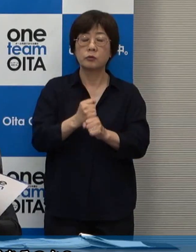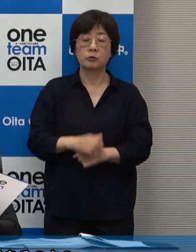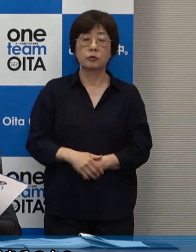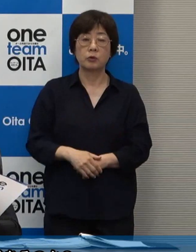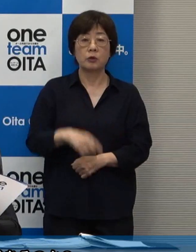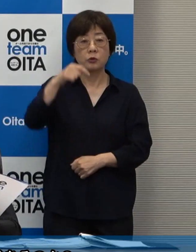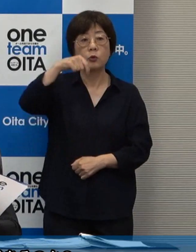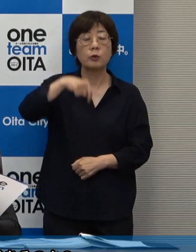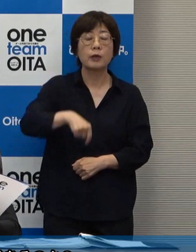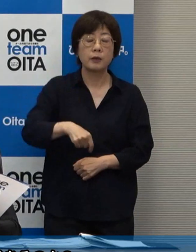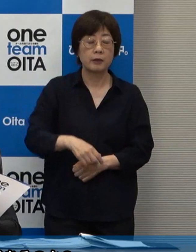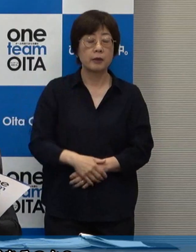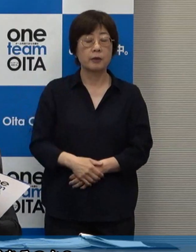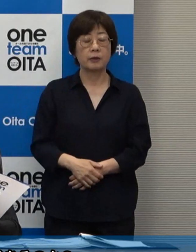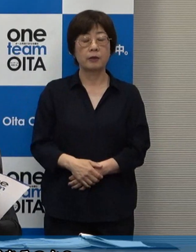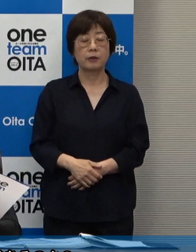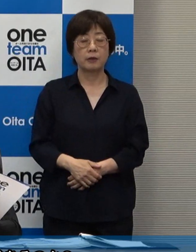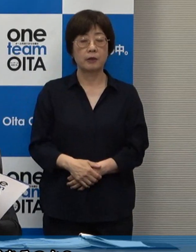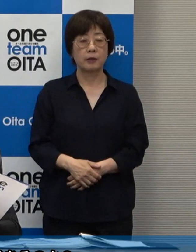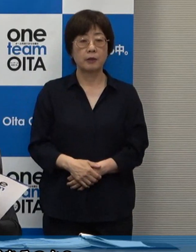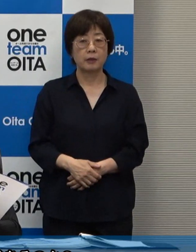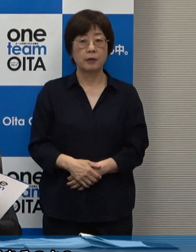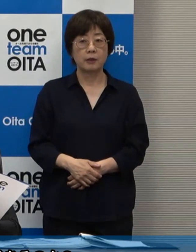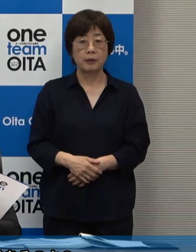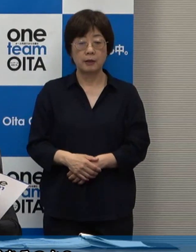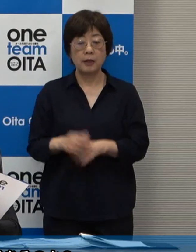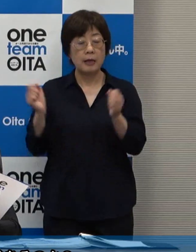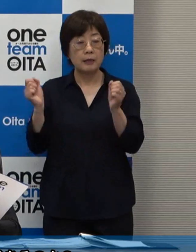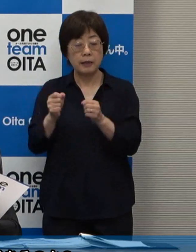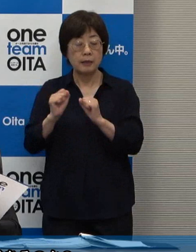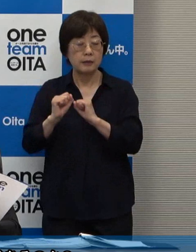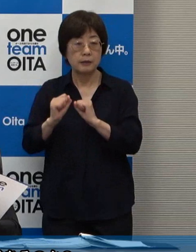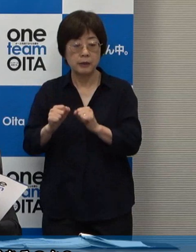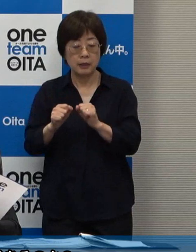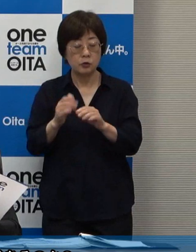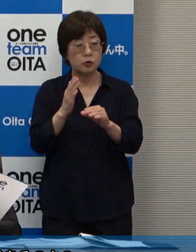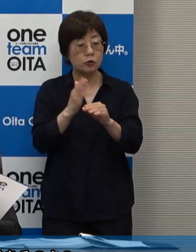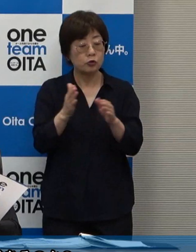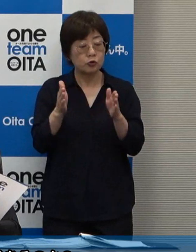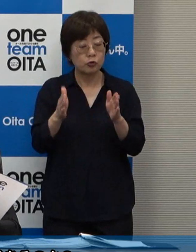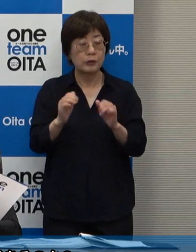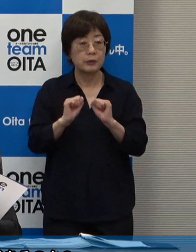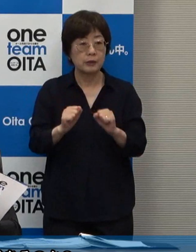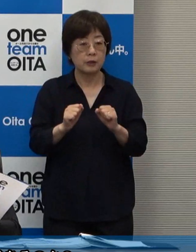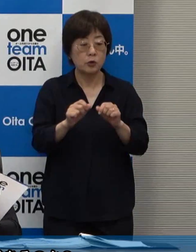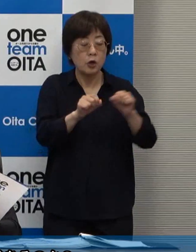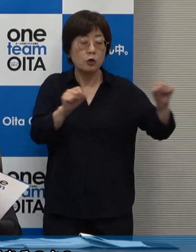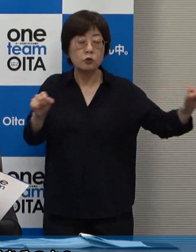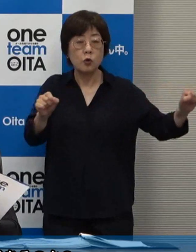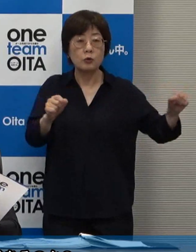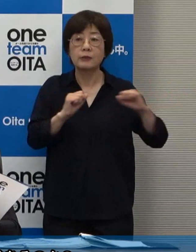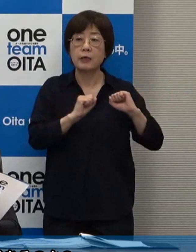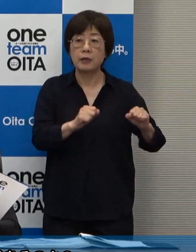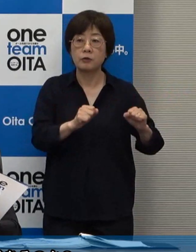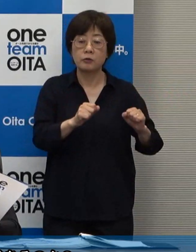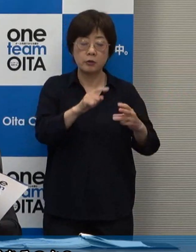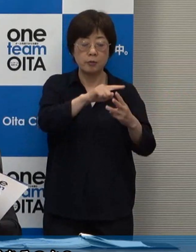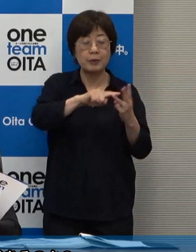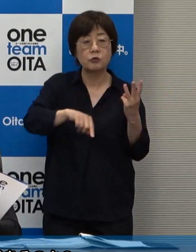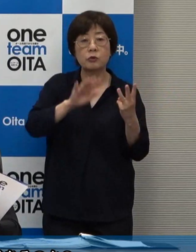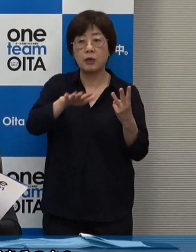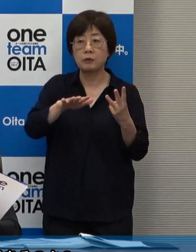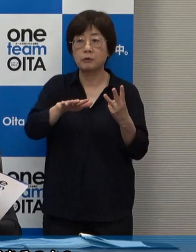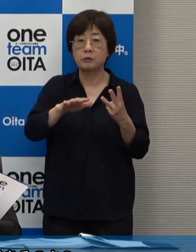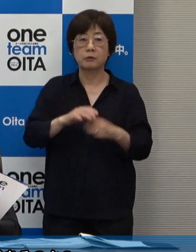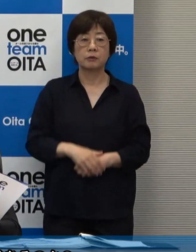が、その中でもね、やっぱり短期、中期、長期のものをこう混ぜて書いてあるんですね。微妙な表